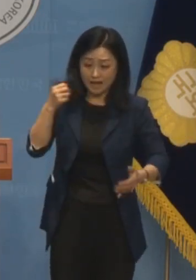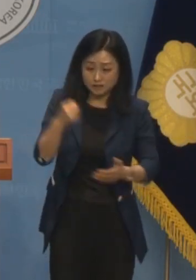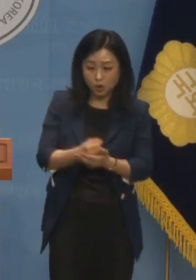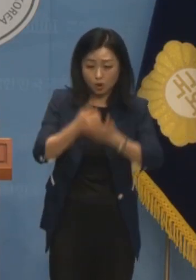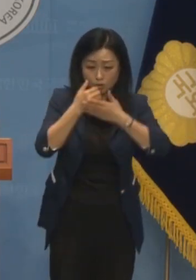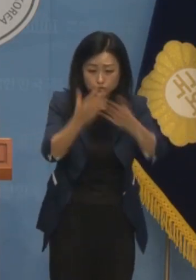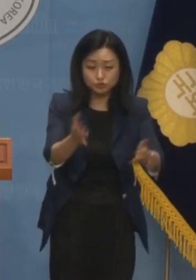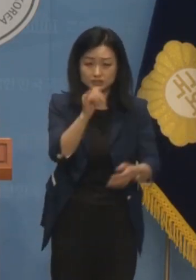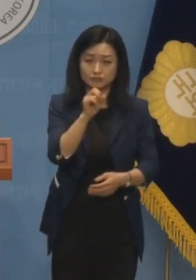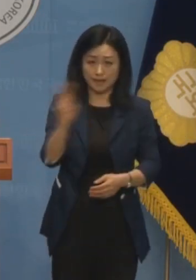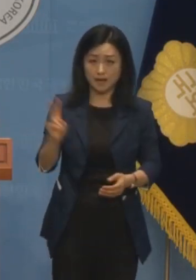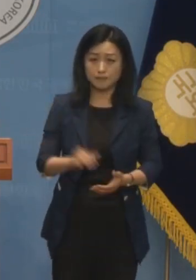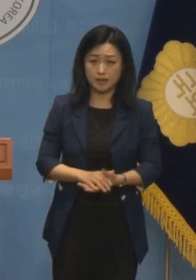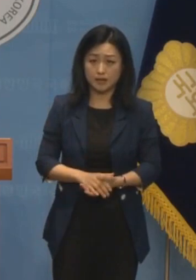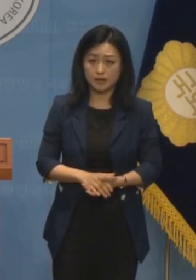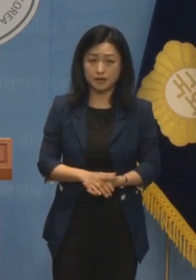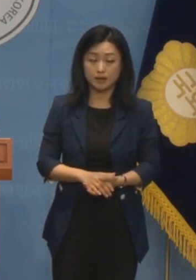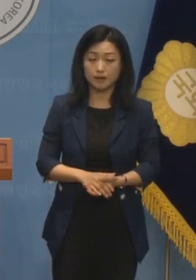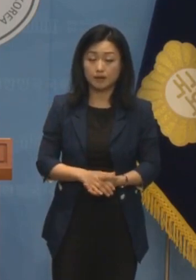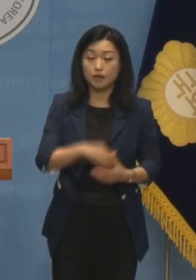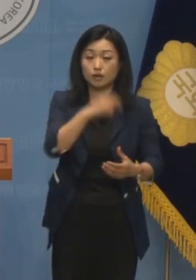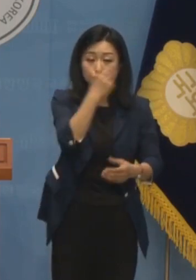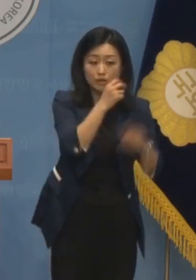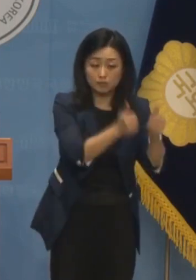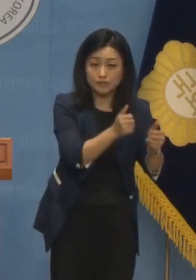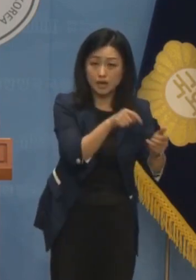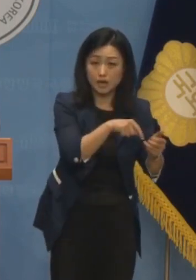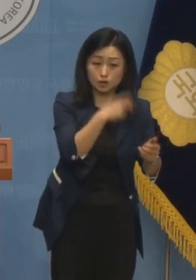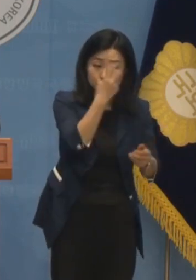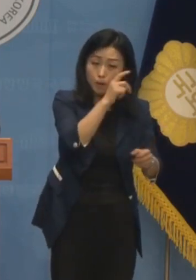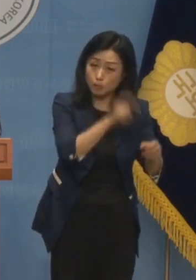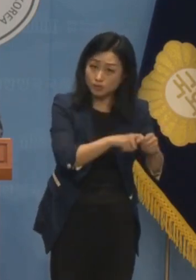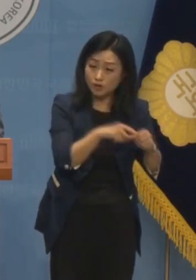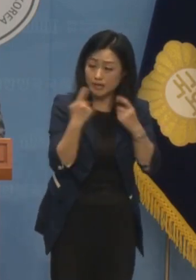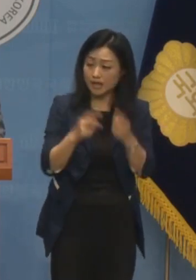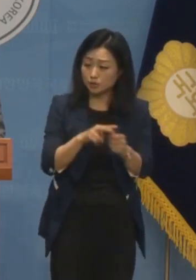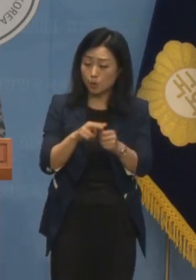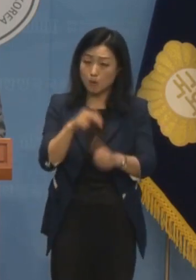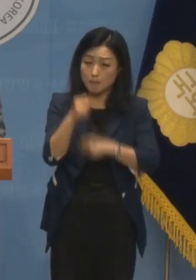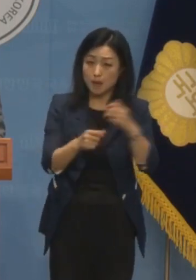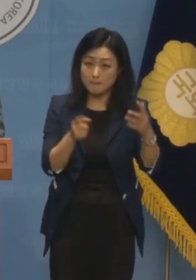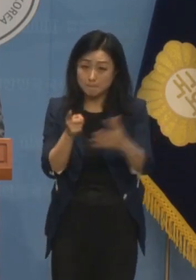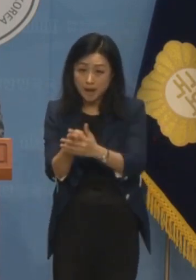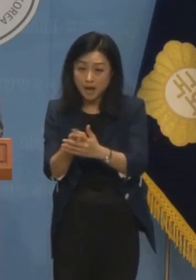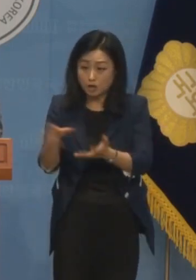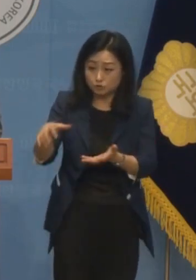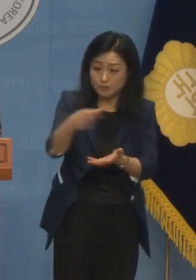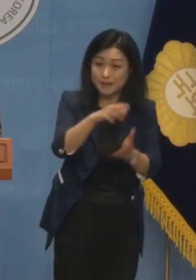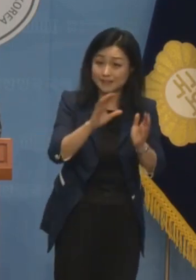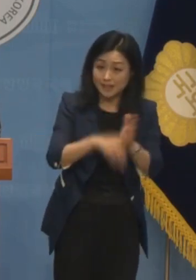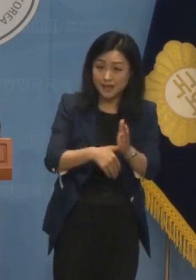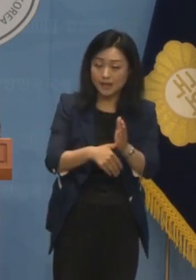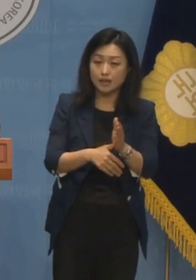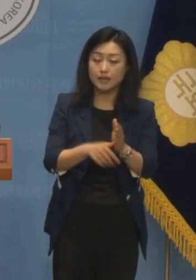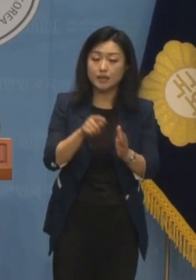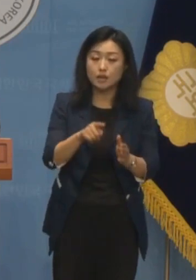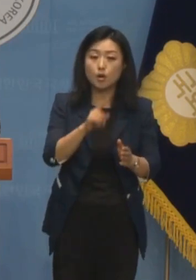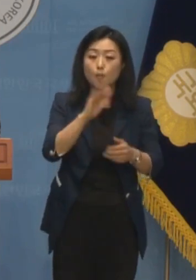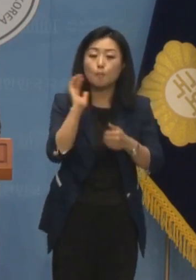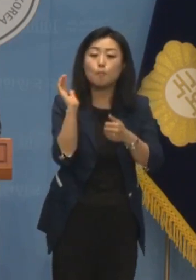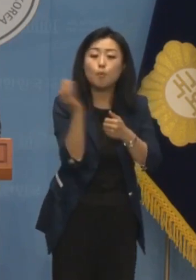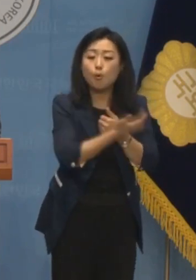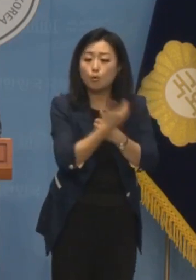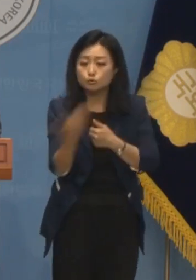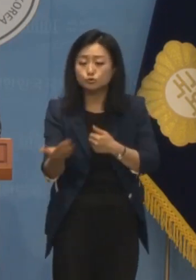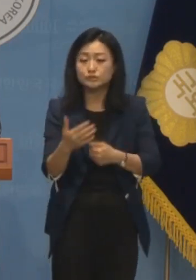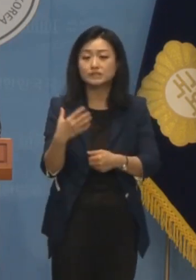결정할 수 있어야 합니다. 수사기관은 수사를 위하여 개인정보를 파악하고 수집하는 과정에서 이를 보호할